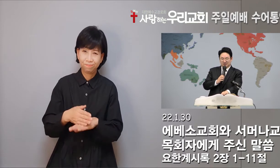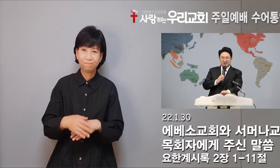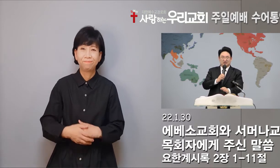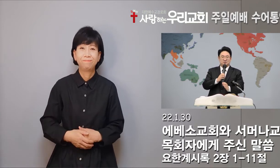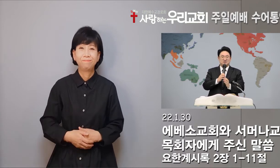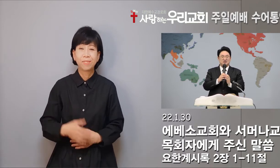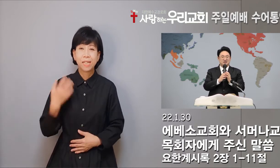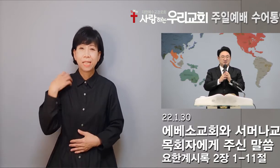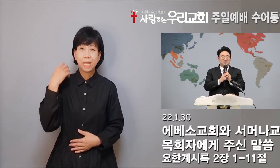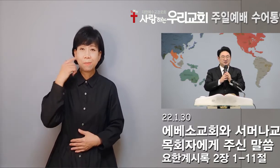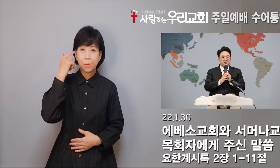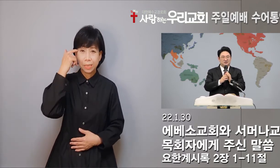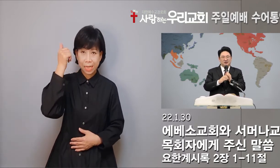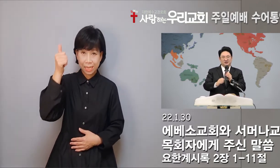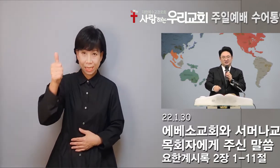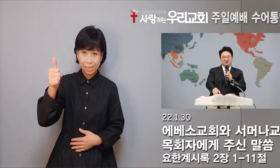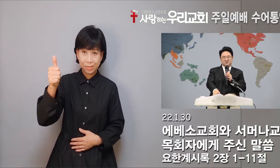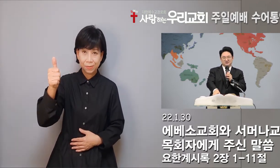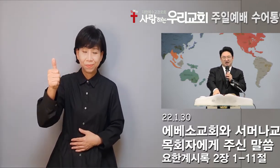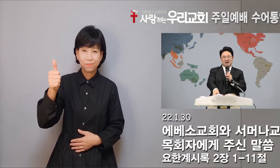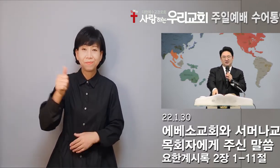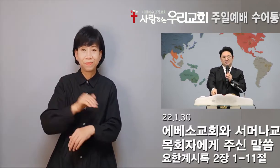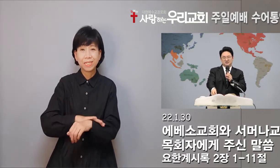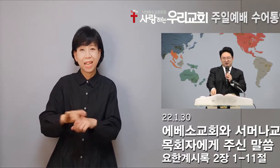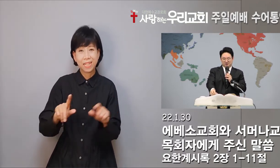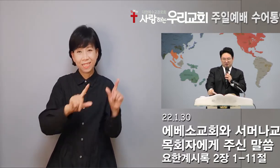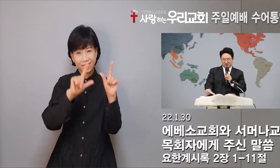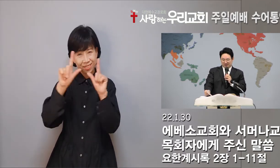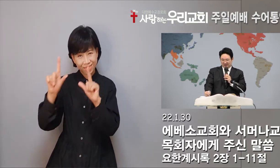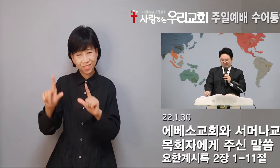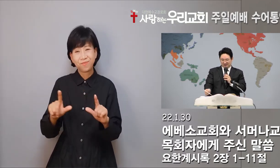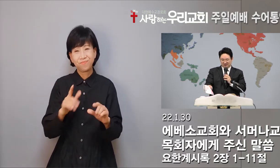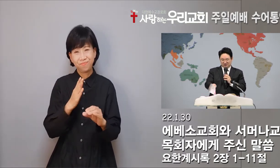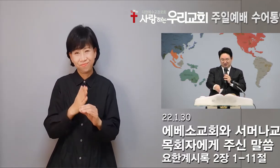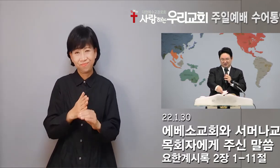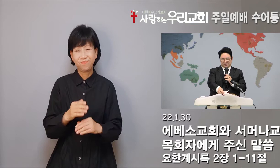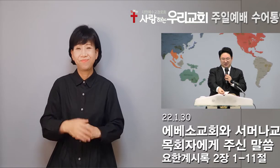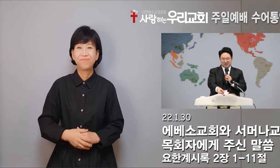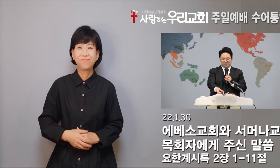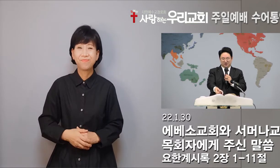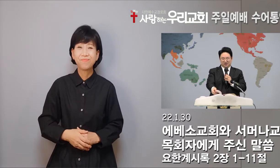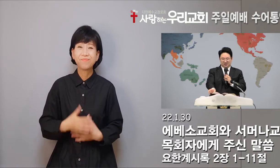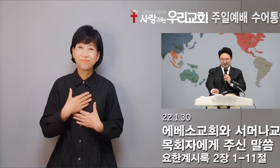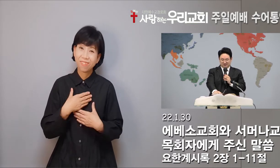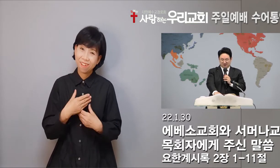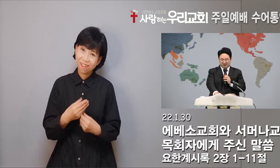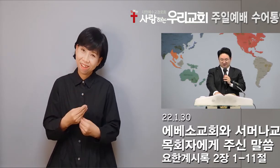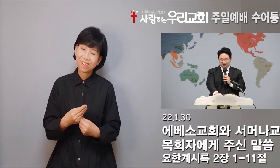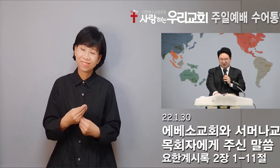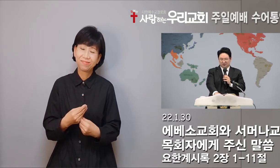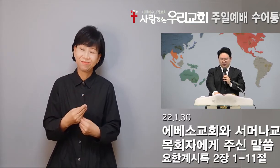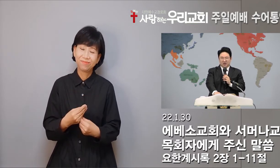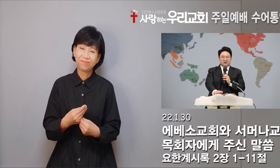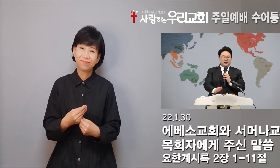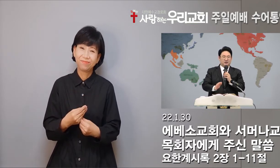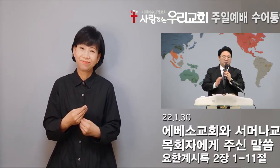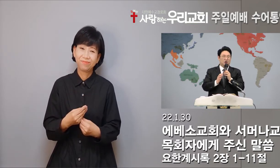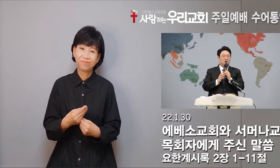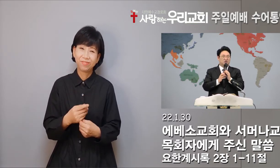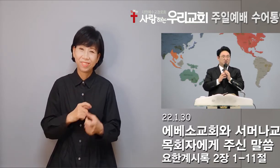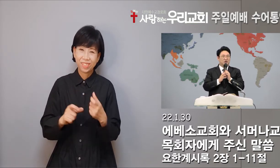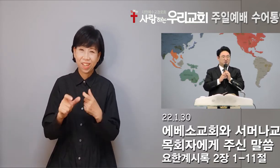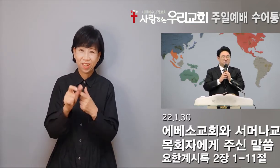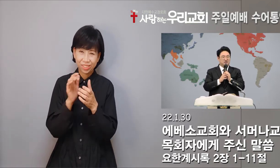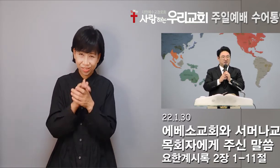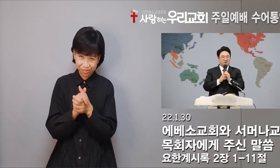감사합니다. 담임 목사님께서는 지금 잘 지내고 계시는 중이십니다. 되게 평안하신 상황이시고요.